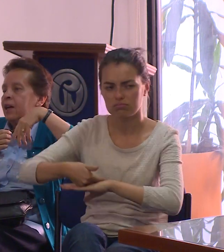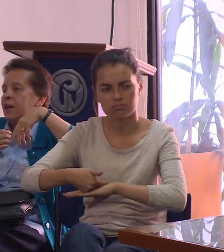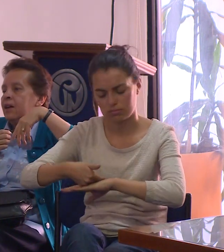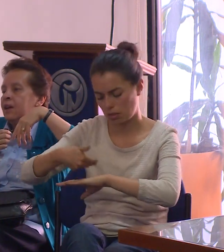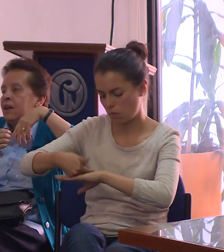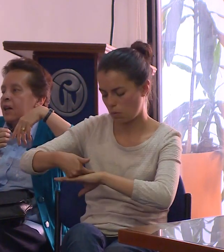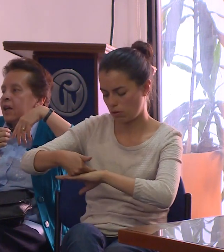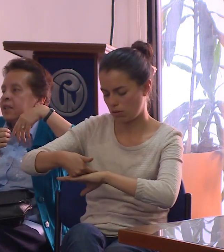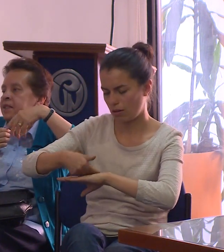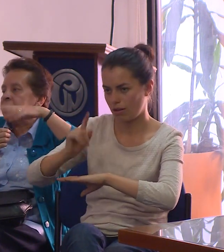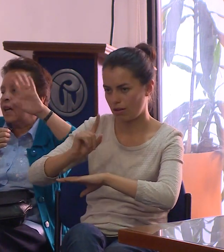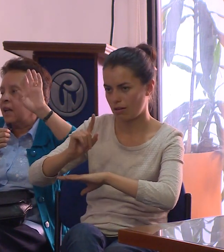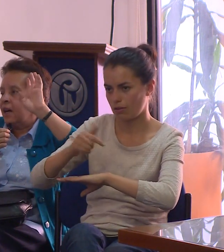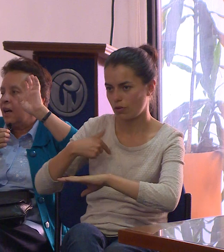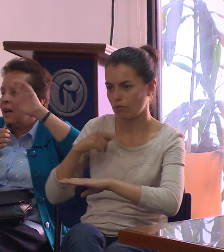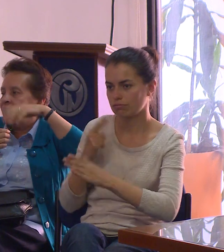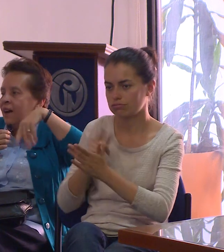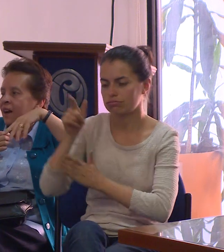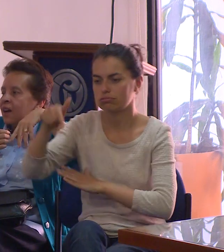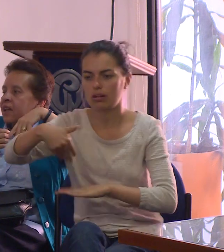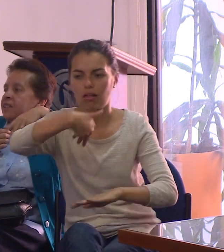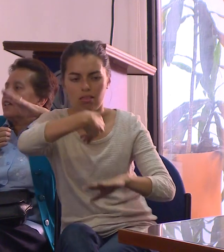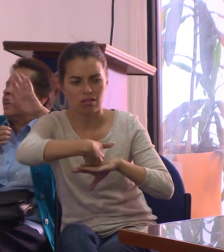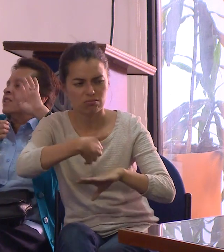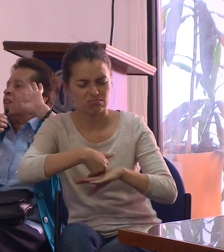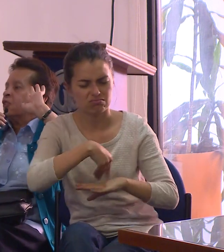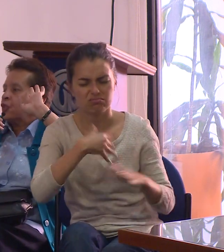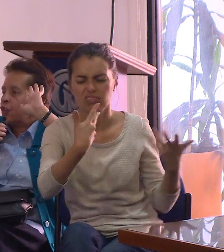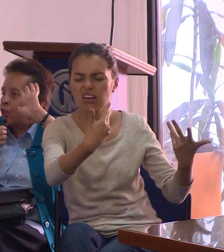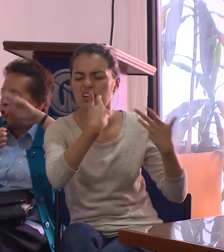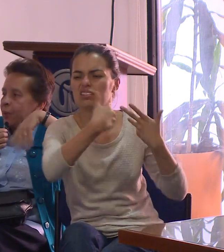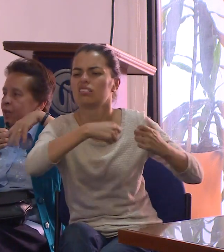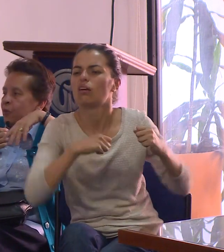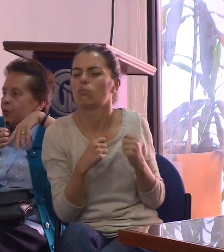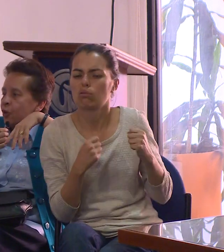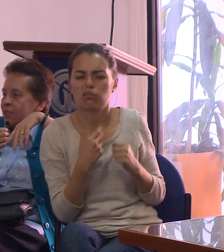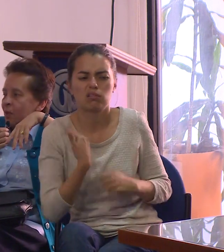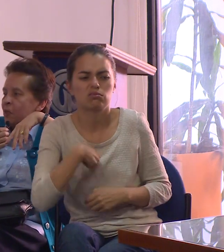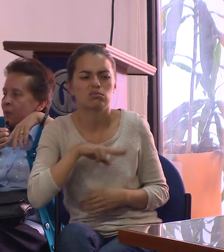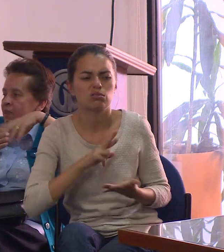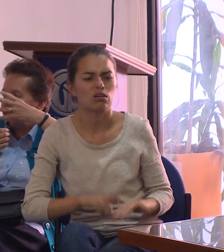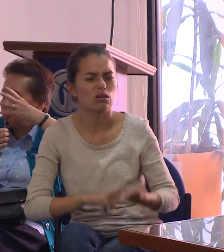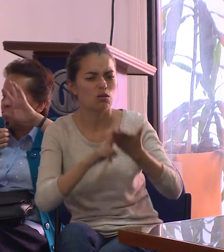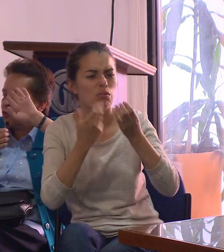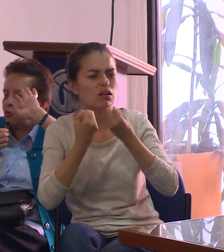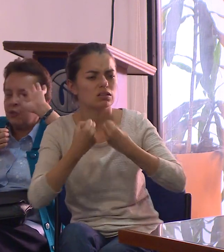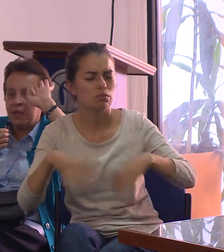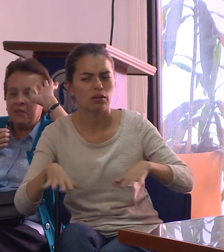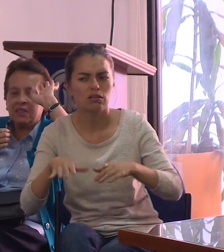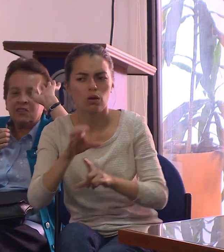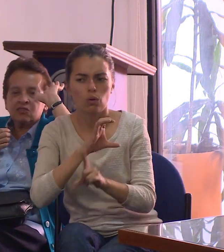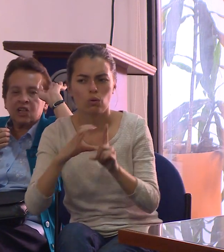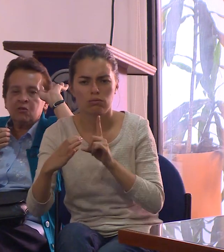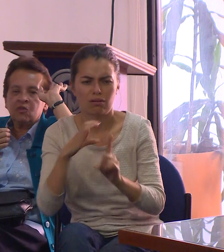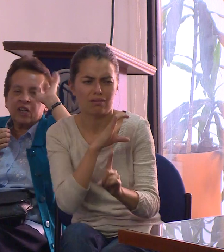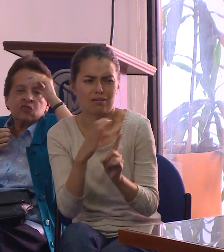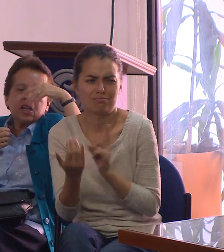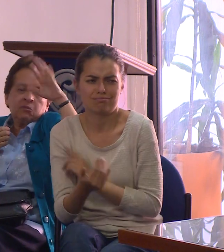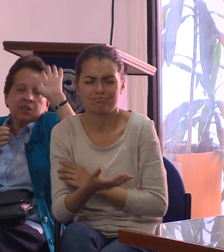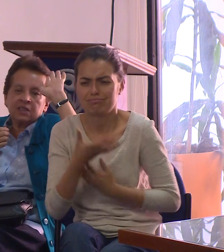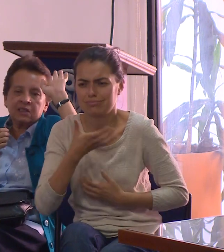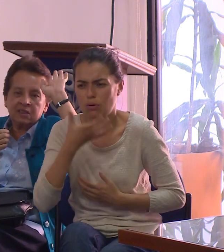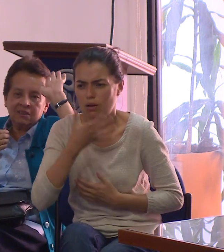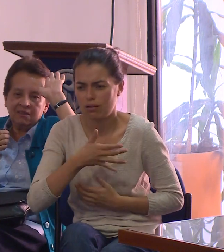nos van a enseñar a que nosotros recuperemos lo que estamos perdiendo culturalmente, eso está como